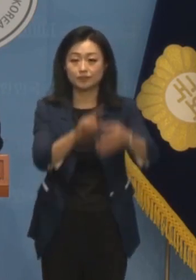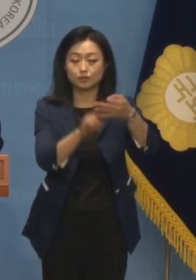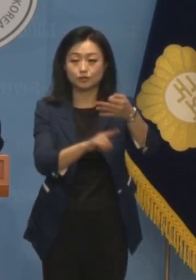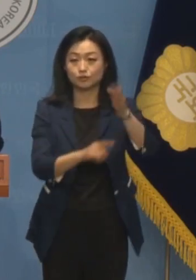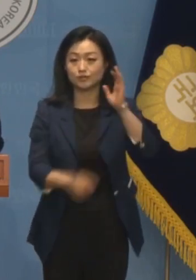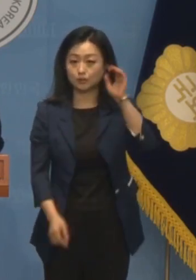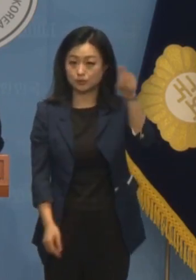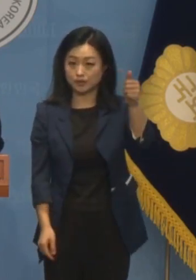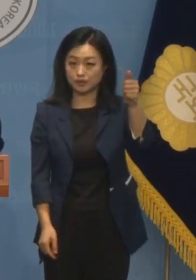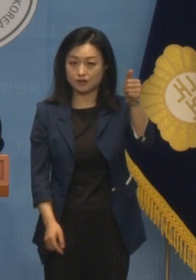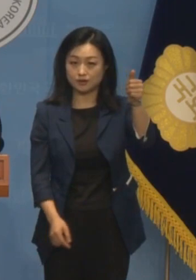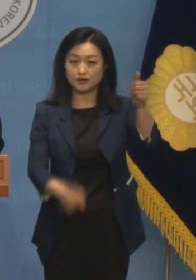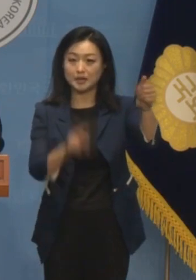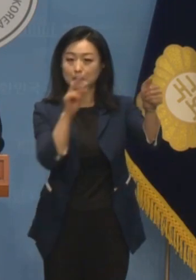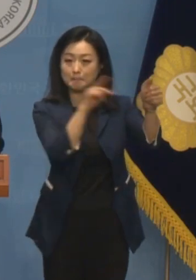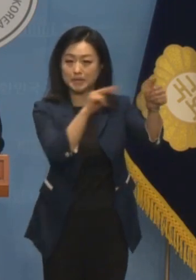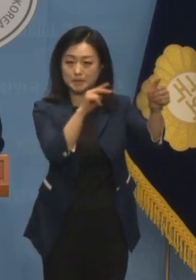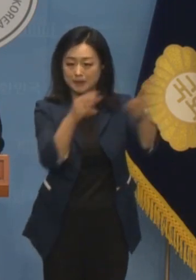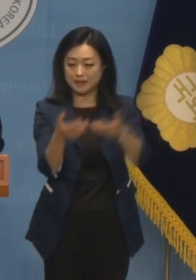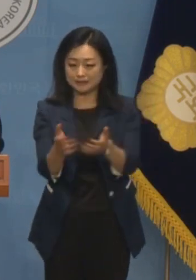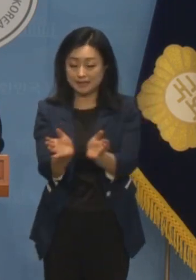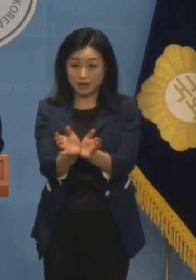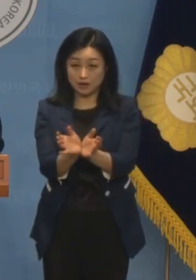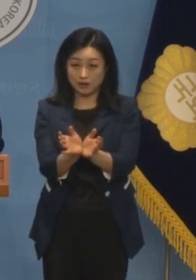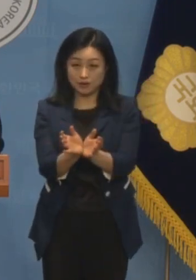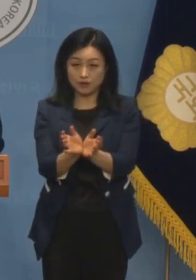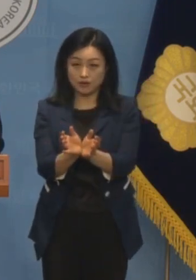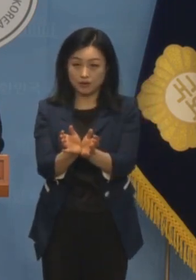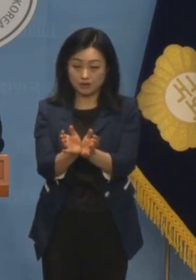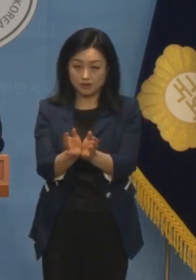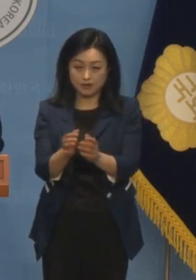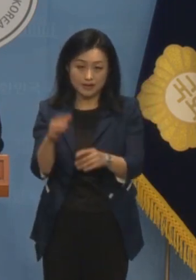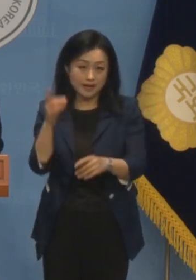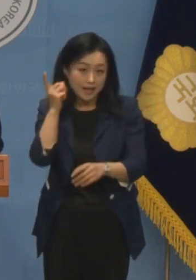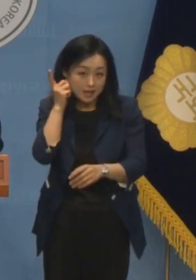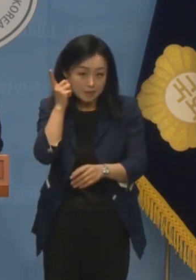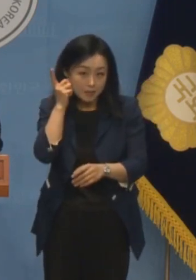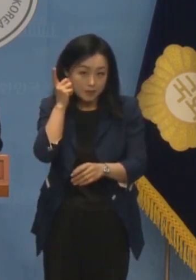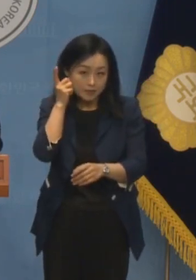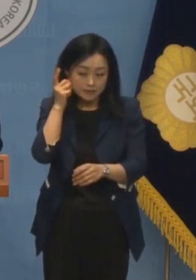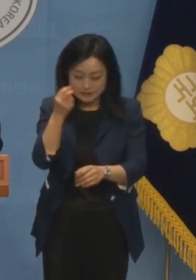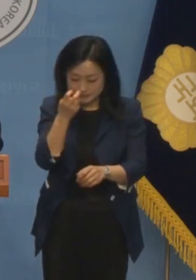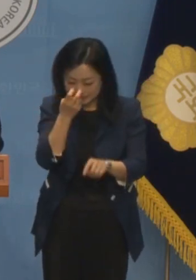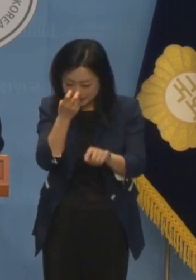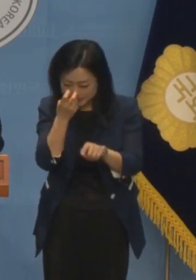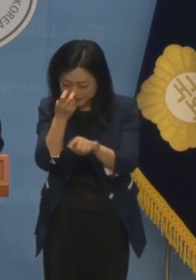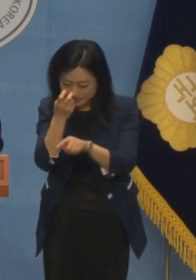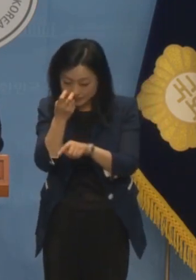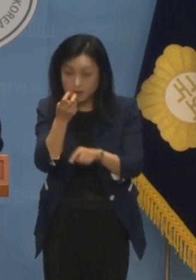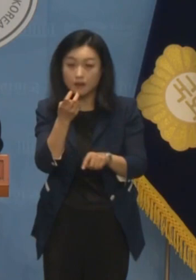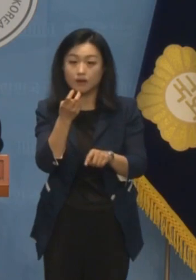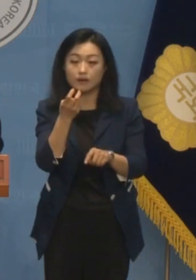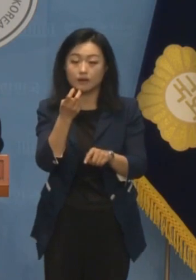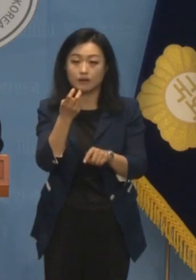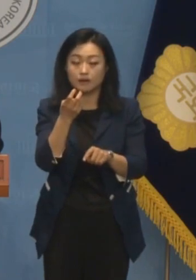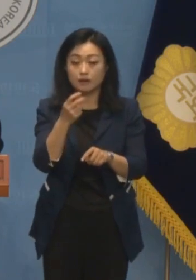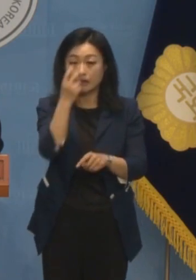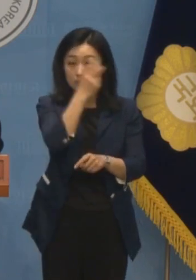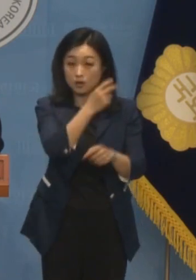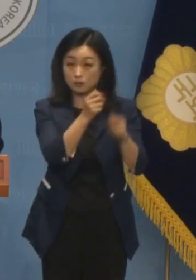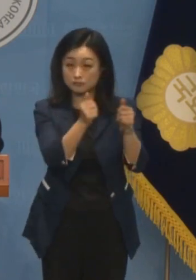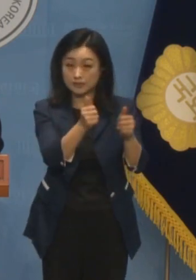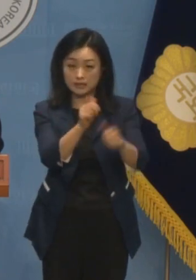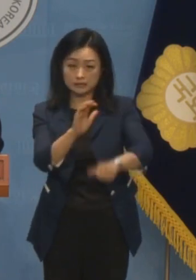윤석열 대통령 비판 세력에 대한 전방위적 통신 사찰과 공권력 남용, 검찰의 책임을